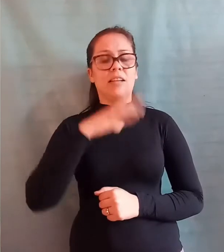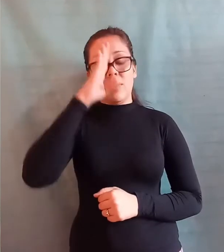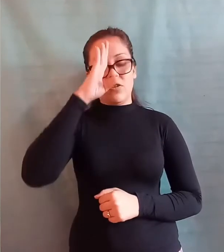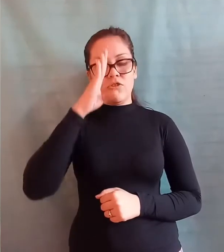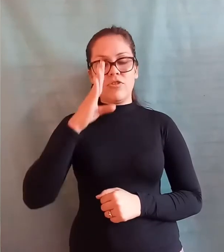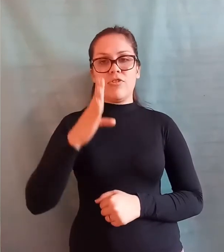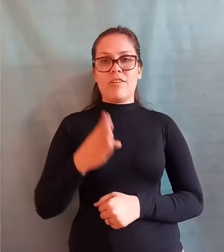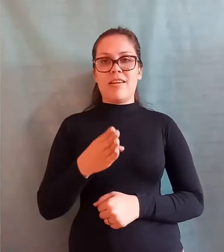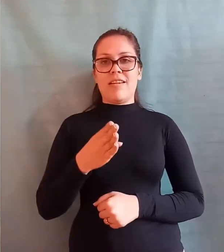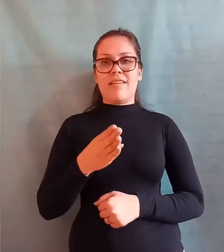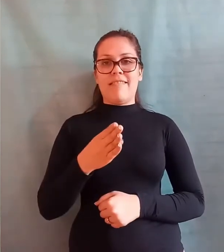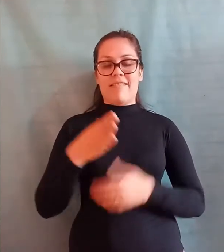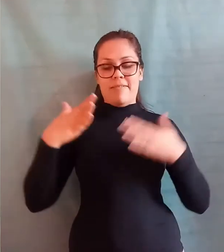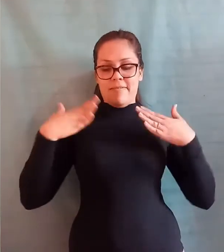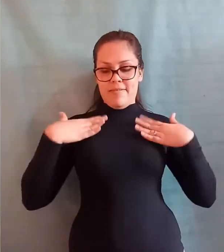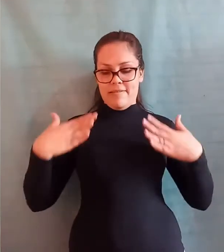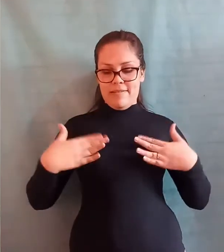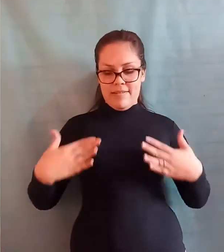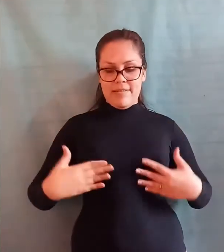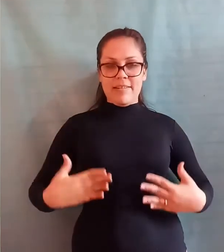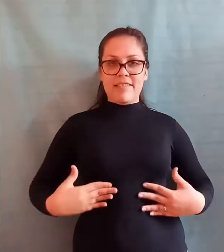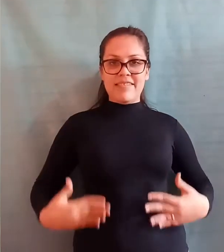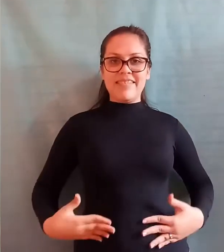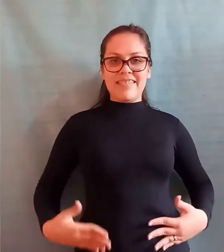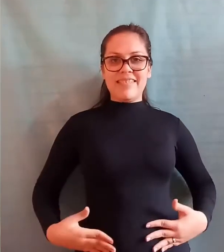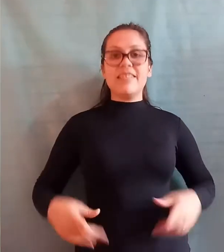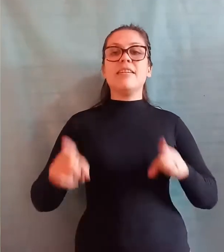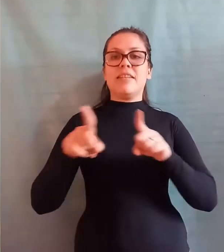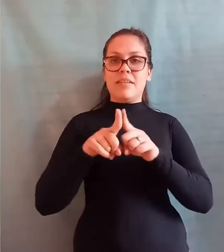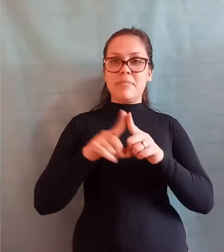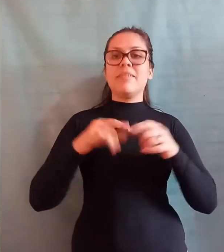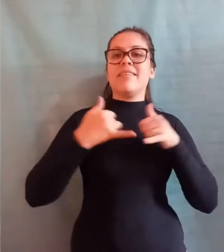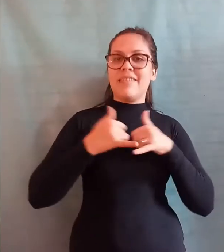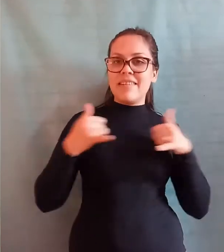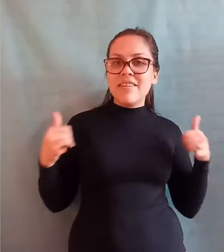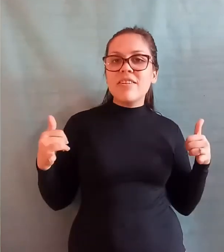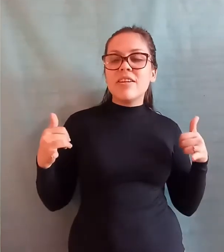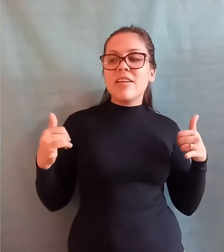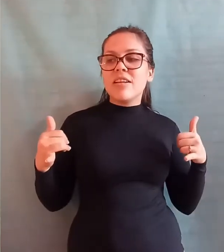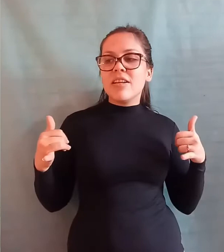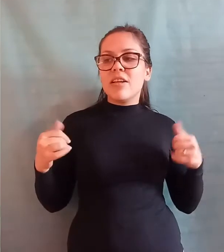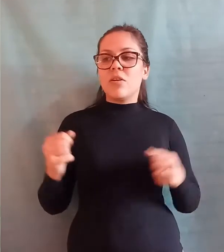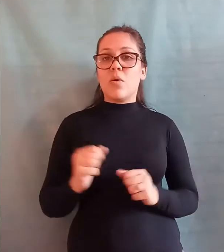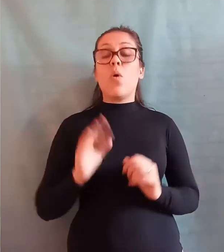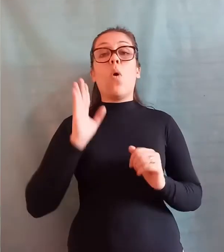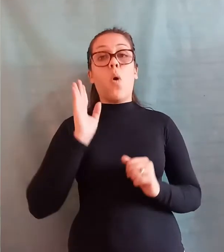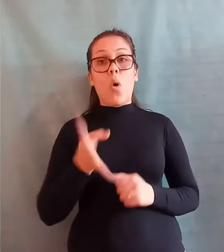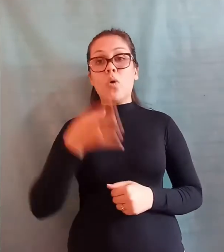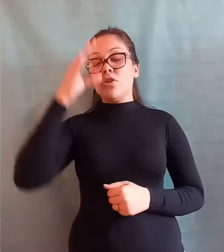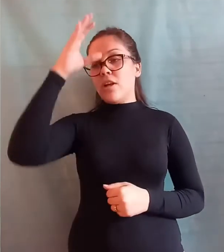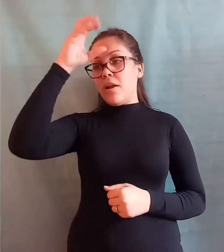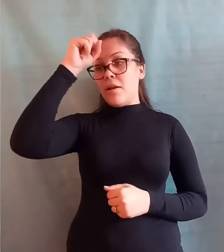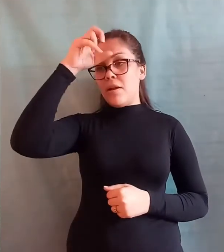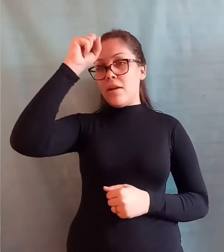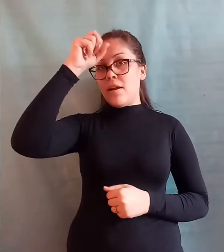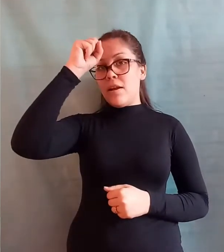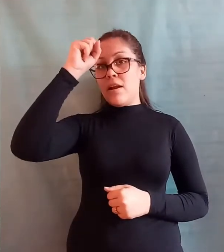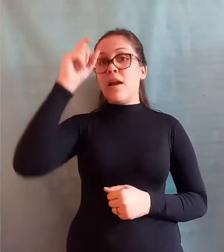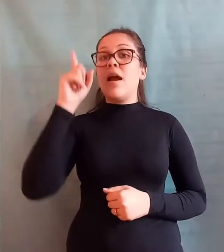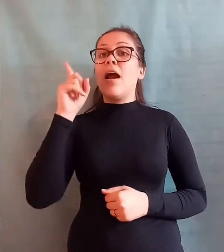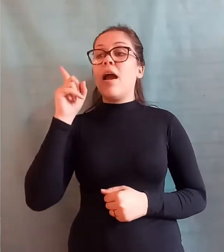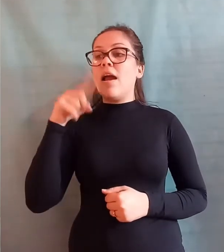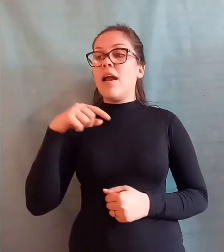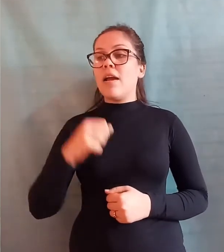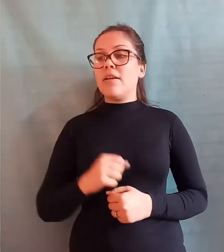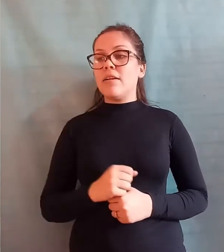atuam diretamente no nosso corpo físico e energético. E o gesto que a gente vai ver hoje é